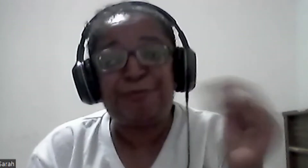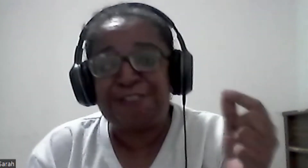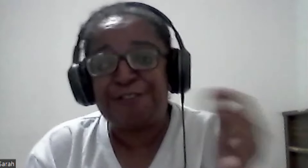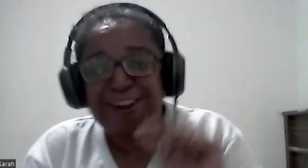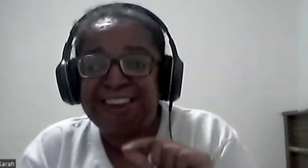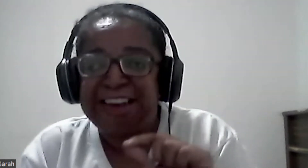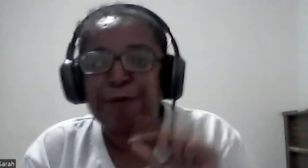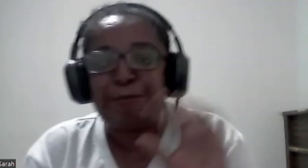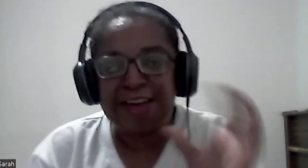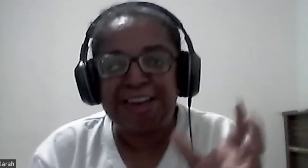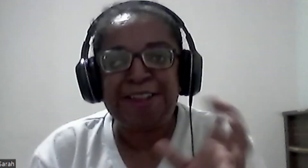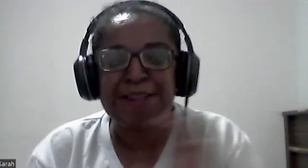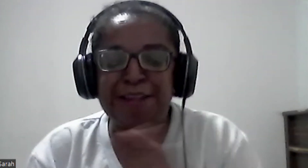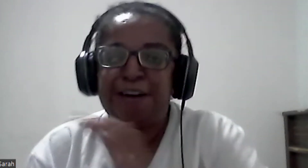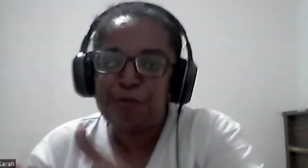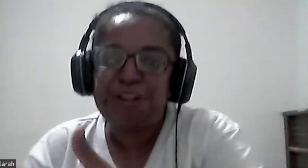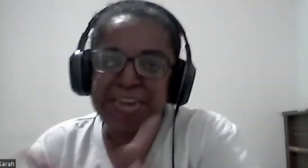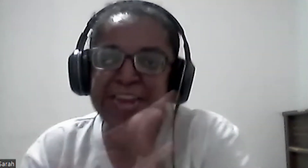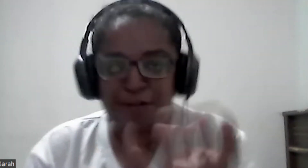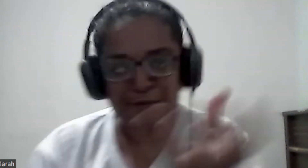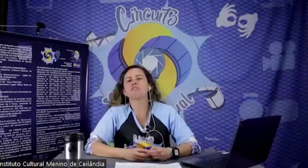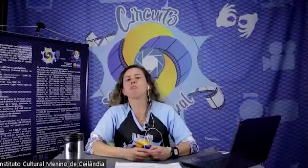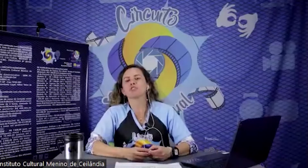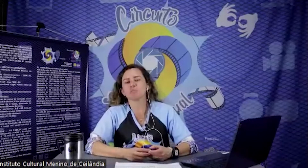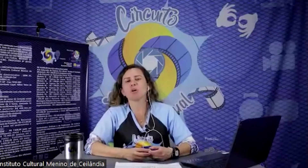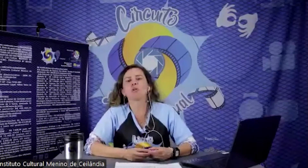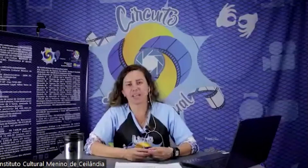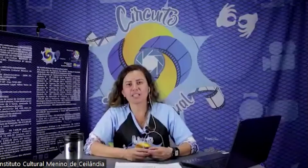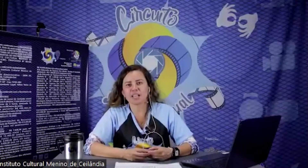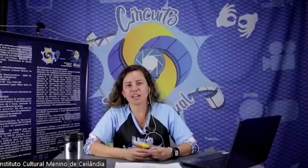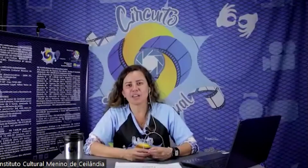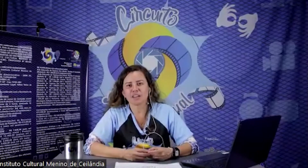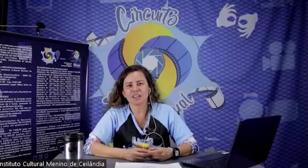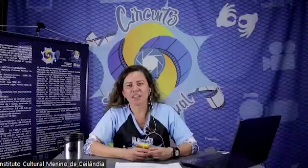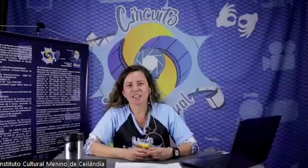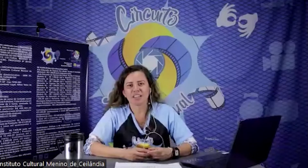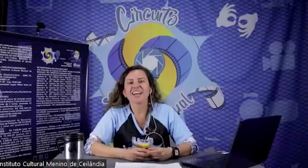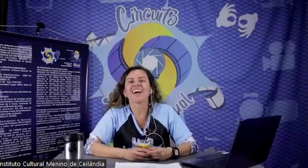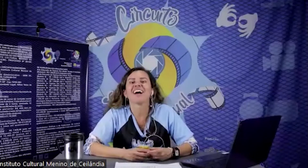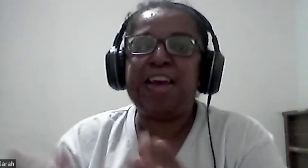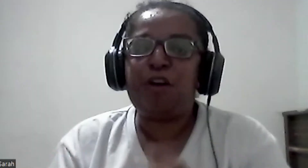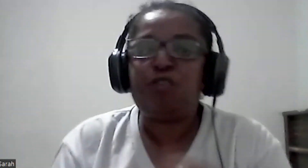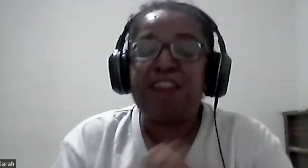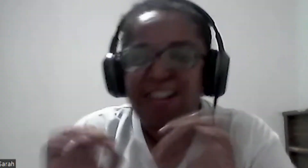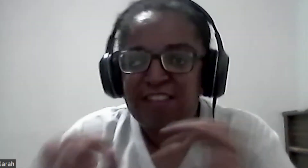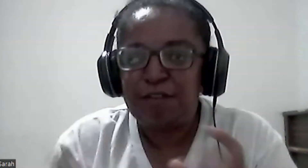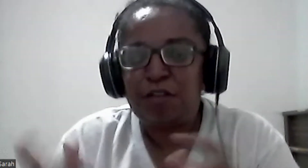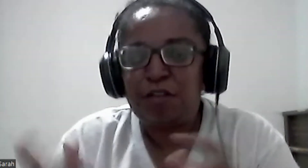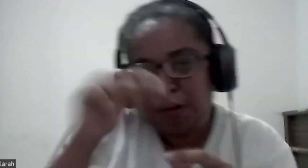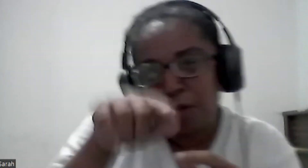peixe fora d'água, mas conseguia... Já levou um monte de bronca, né, Sara? Eu conseguia. Agora, eu até testava quando vinha alguém